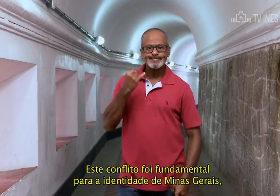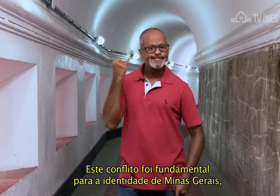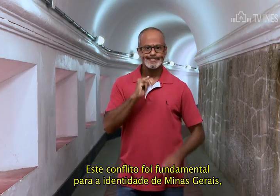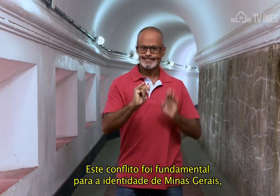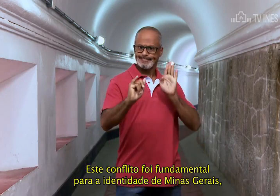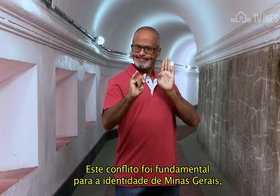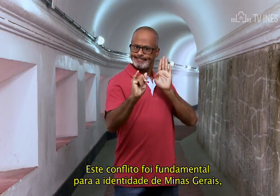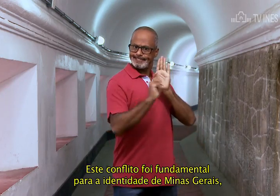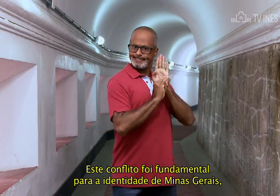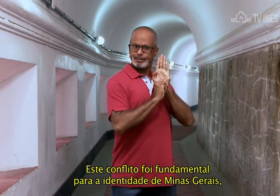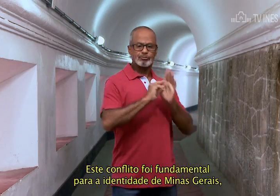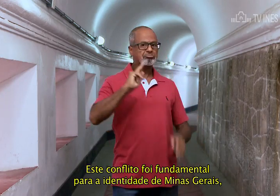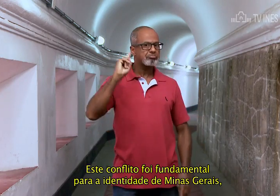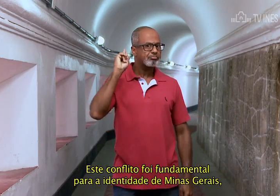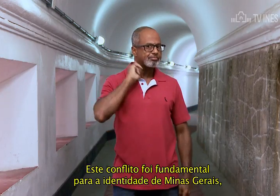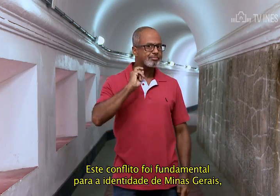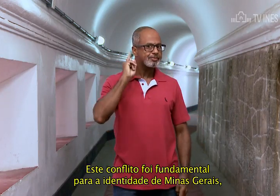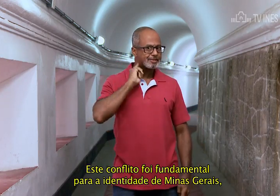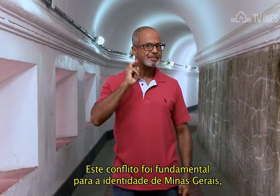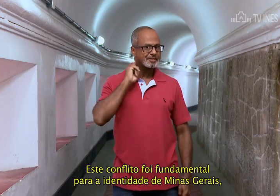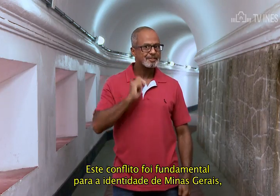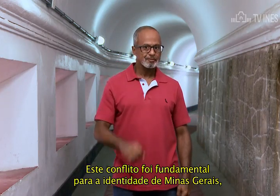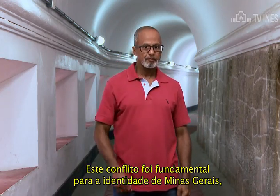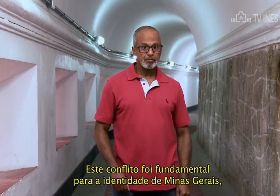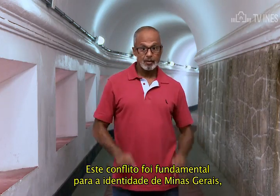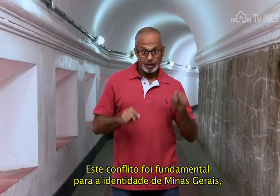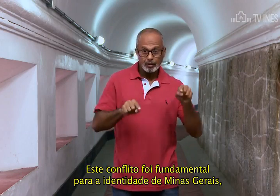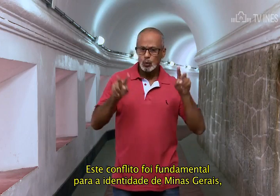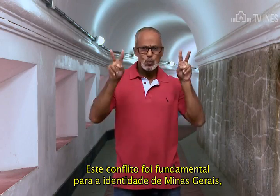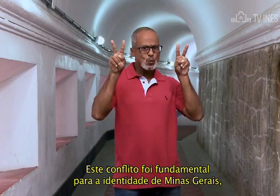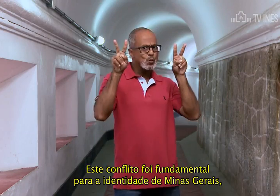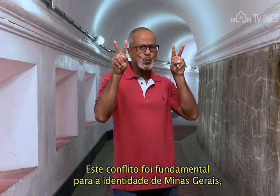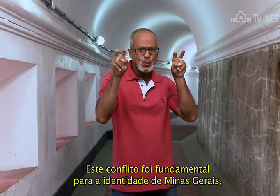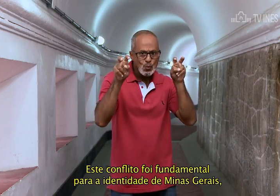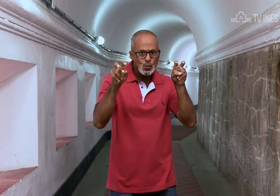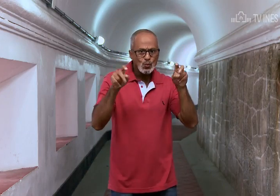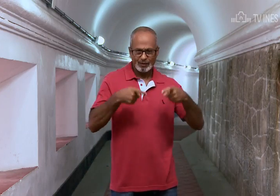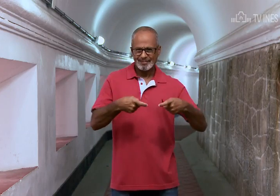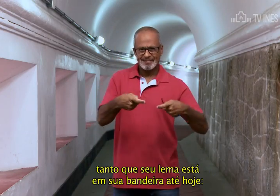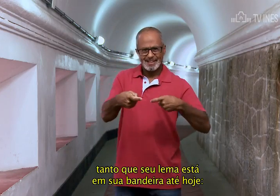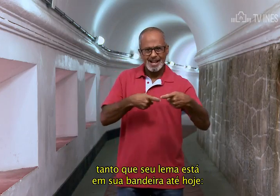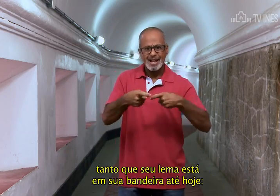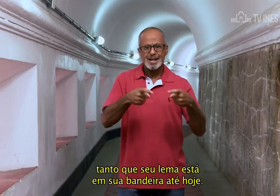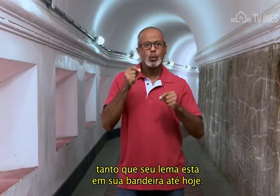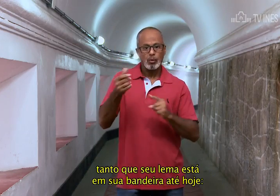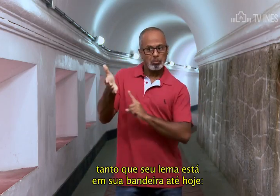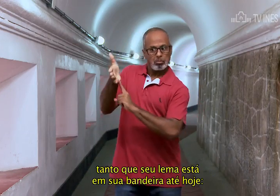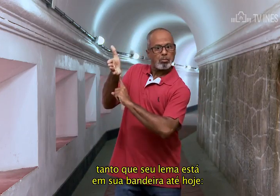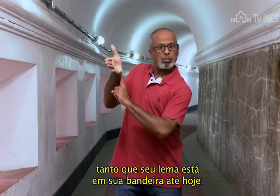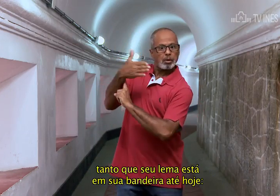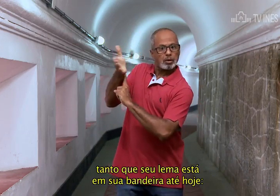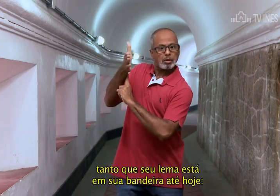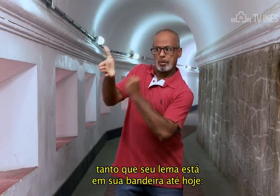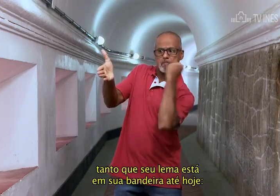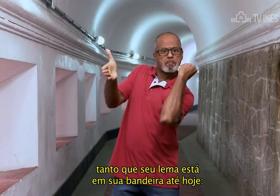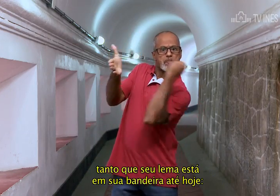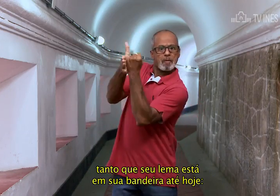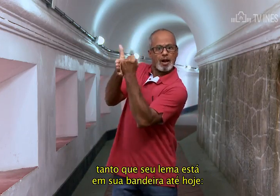Este conflito foi fundamental para a identidade de Minas Gerais, tanto que seu lema está em sua